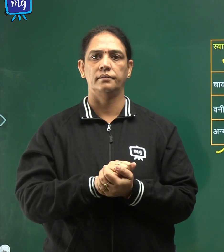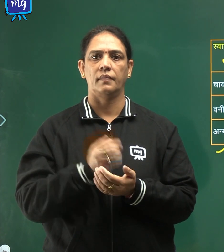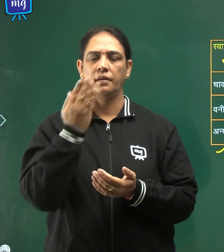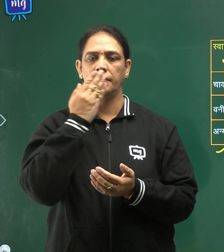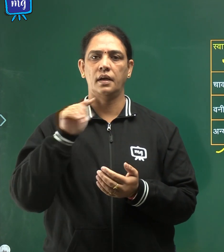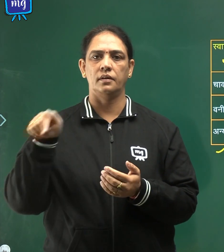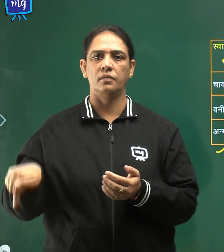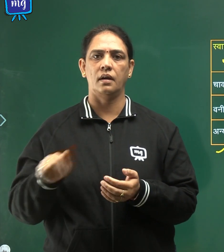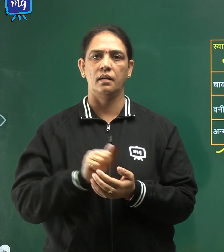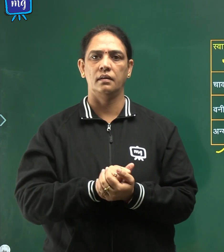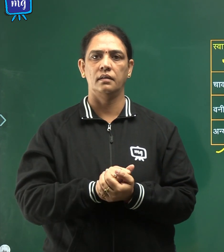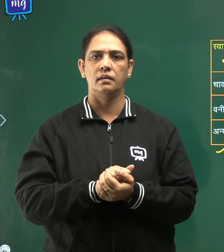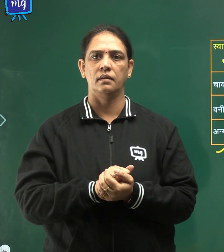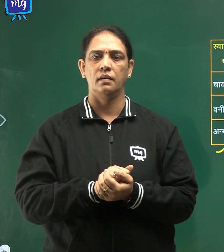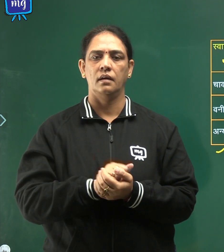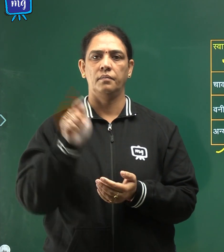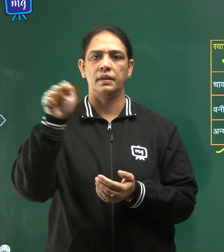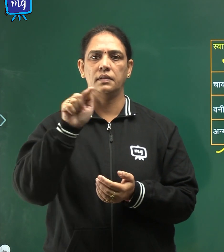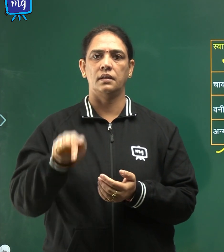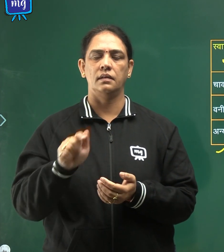विद्यार्थियों का प्रतिशत